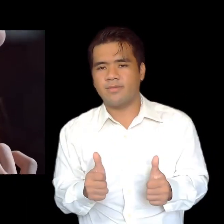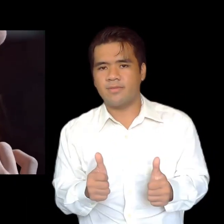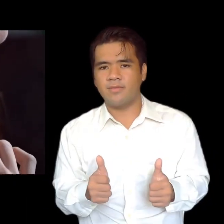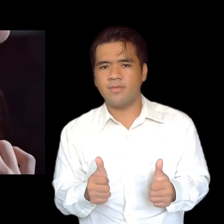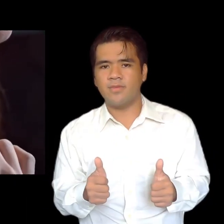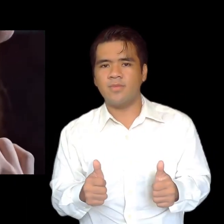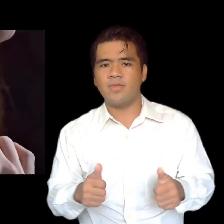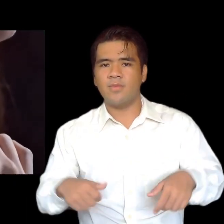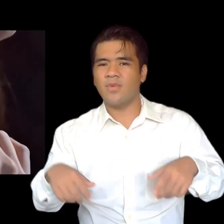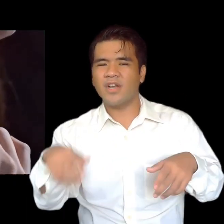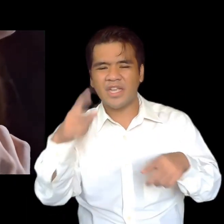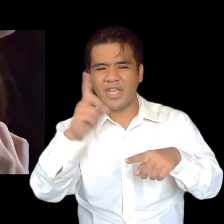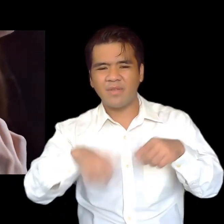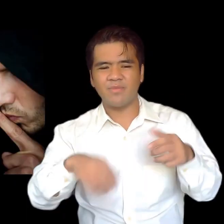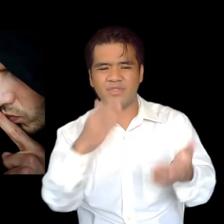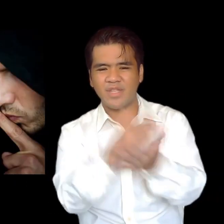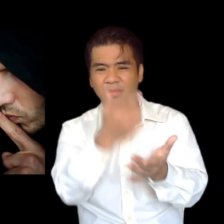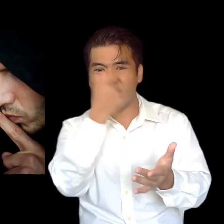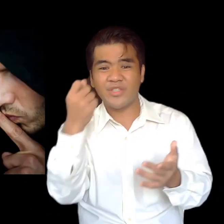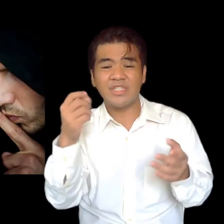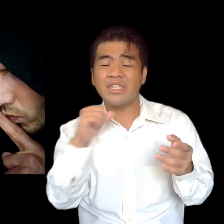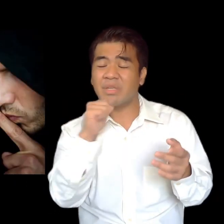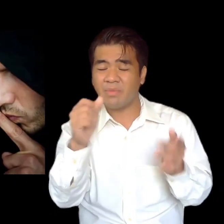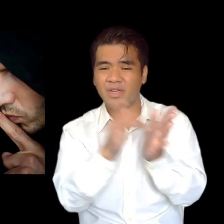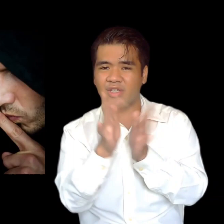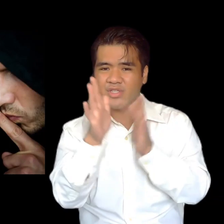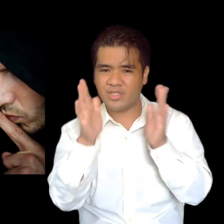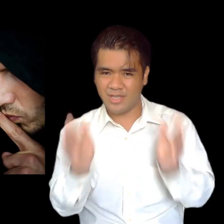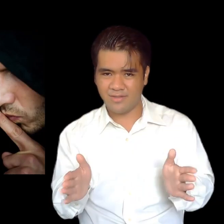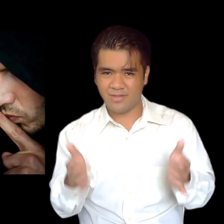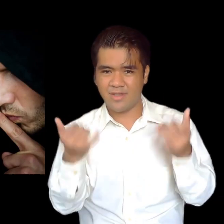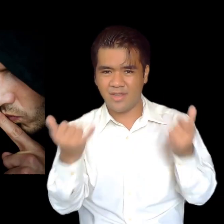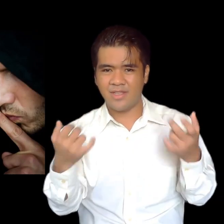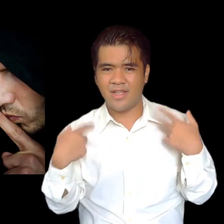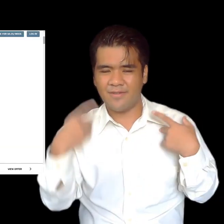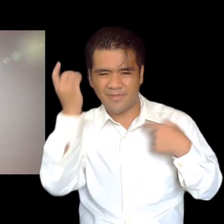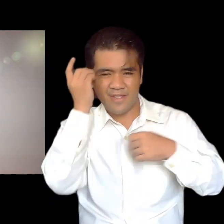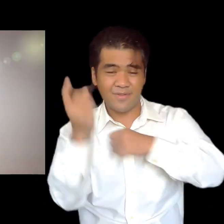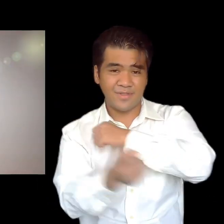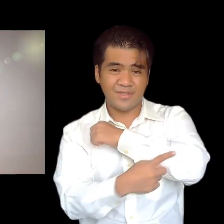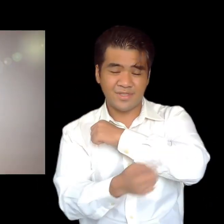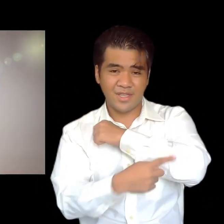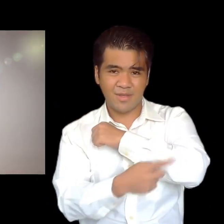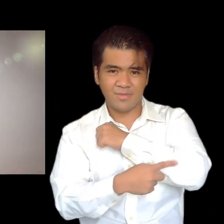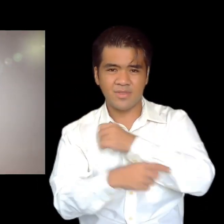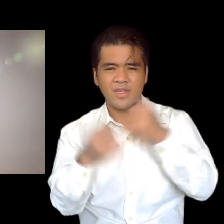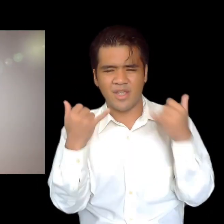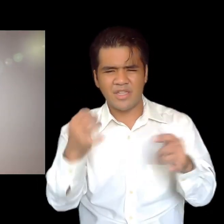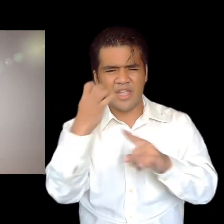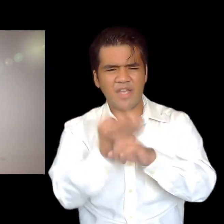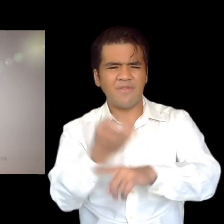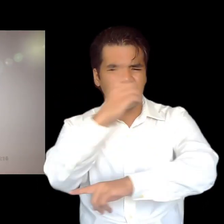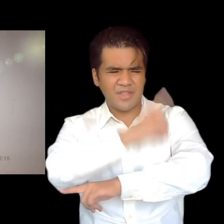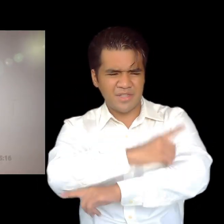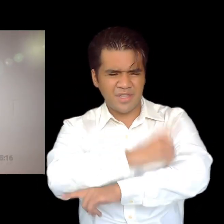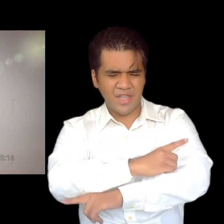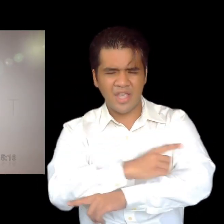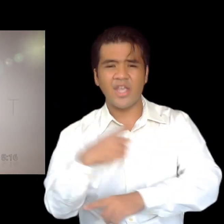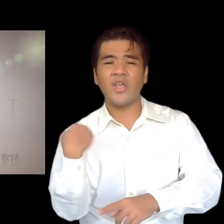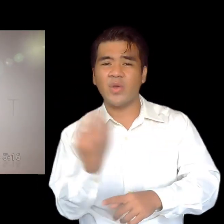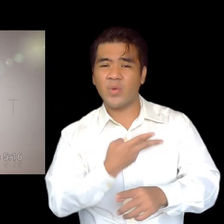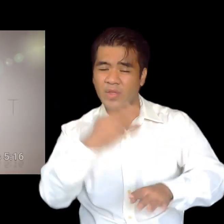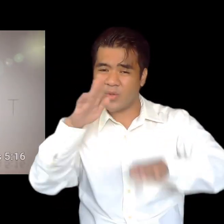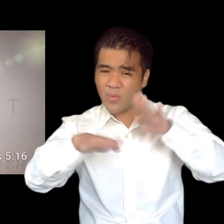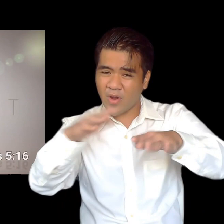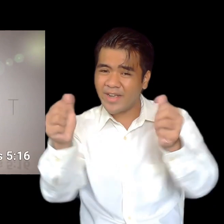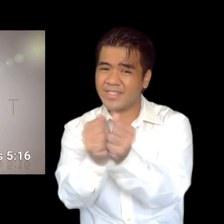ka makakapagpigil sa tawag ng laman at madadala ka sa tukso ng diablo na mang-rape. Kaya araw-araw ay sikapin nating mamuhay ayon